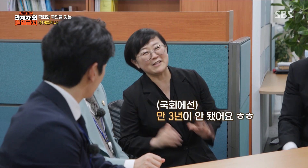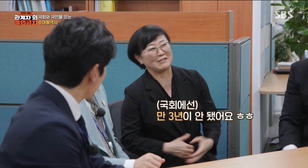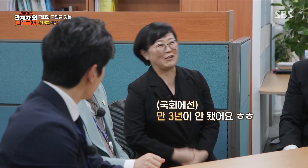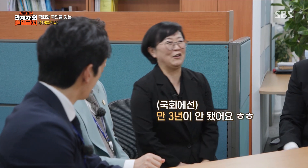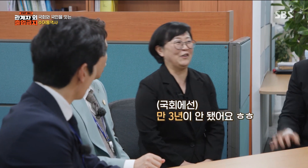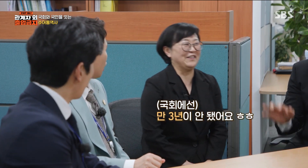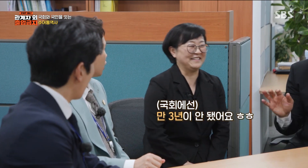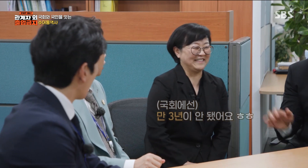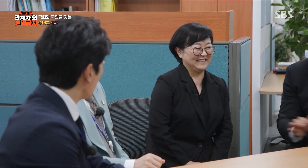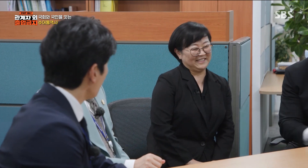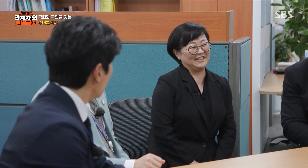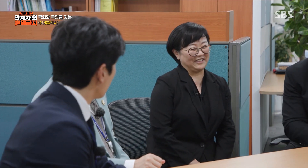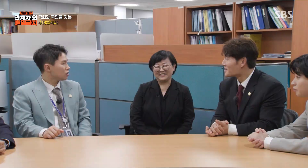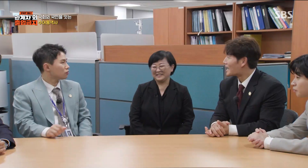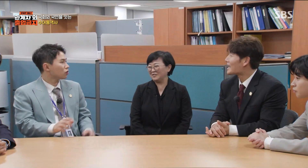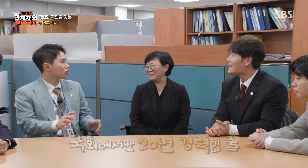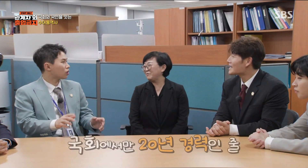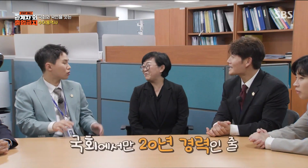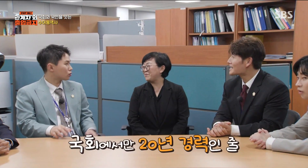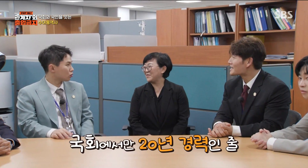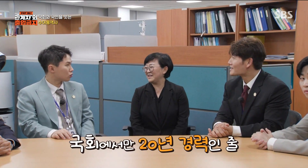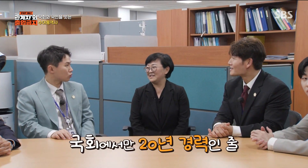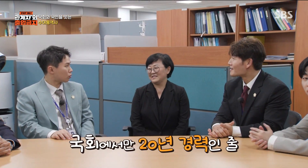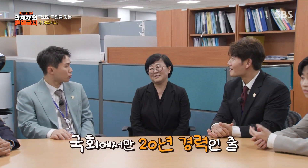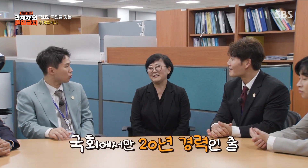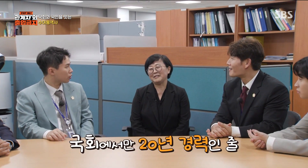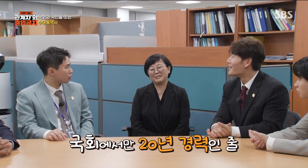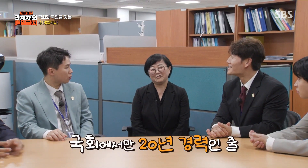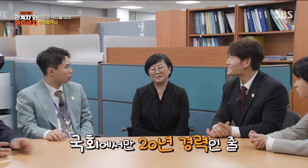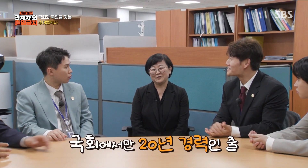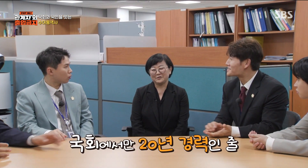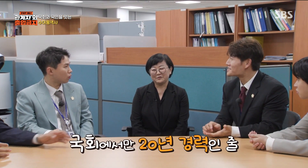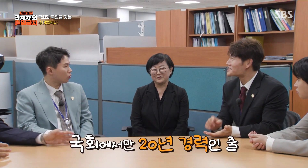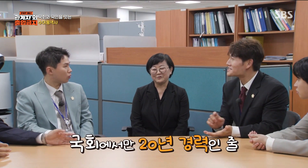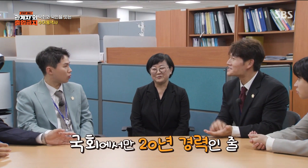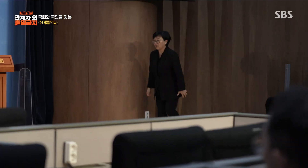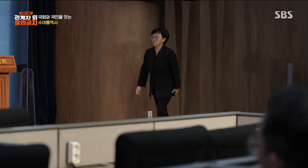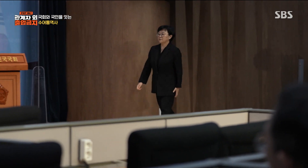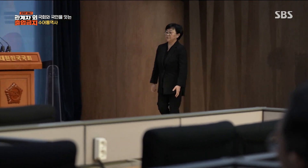3년이 안 됐어요 만 3년이 안 됐어요 20년 됐을 따라서 저는 깜짝 놀랐네요